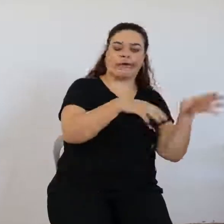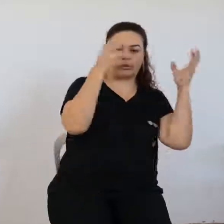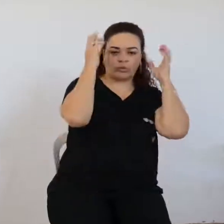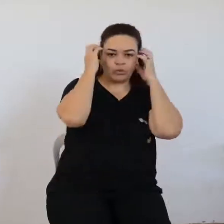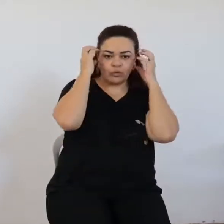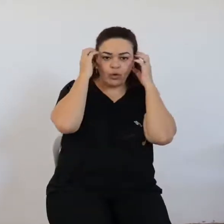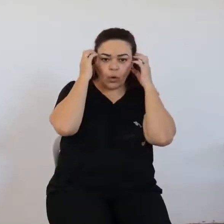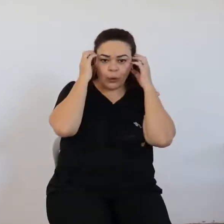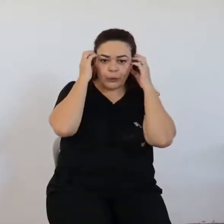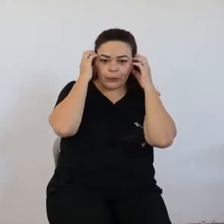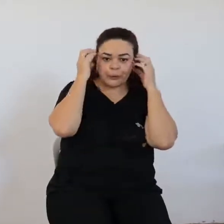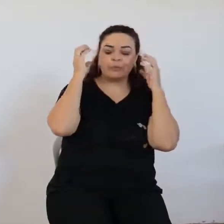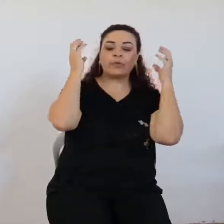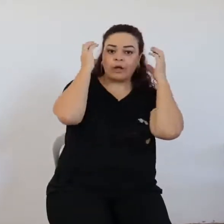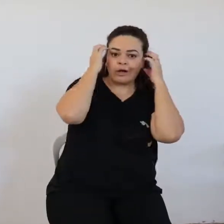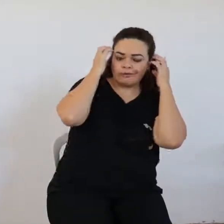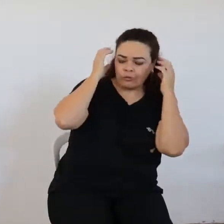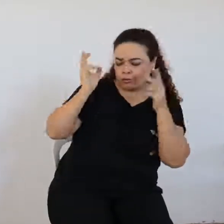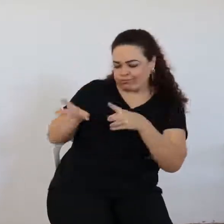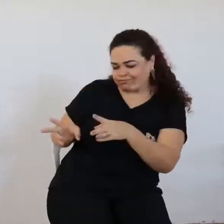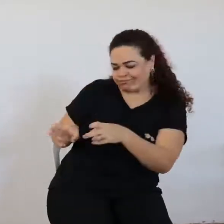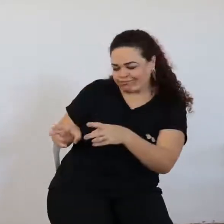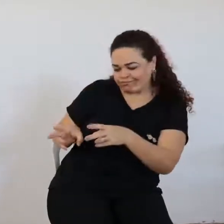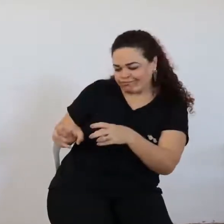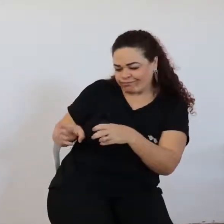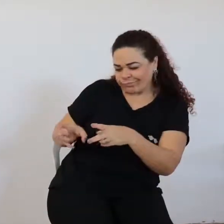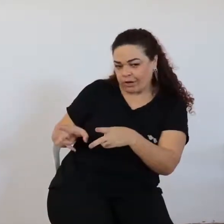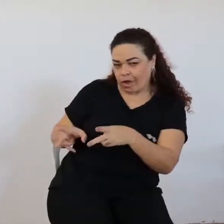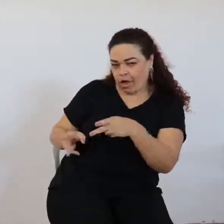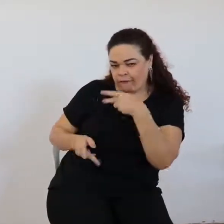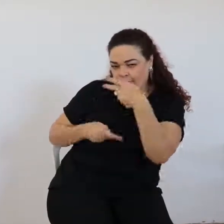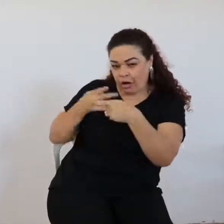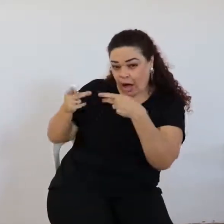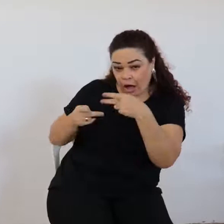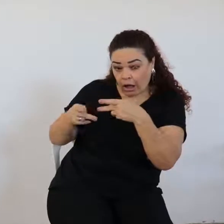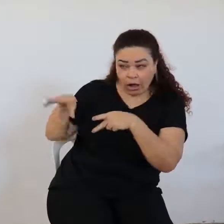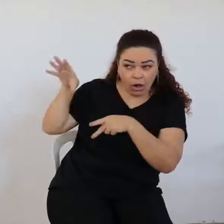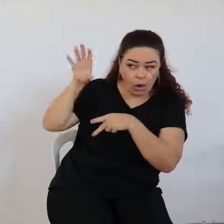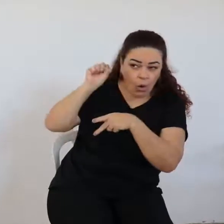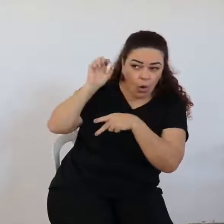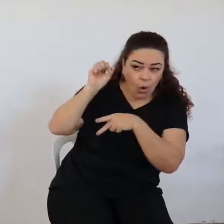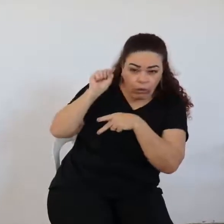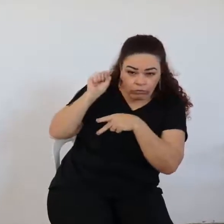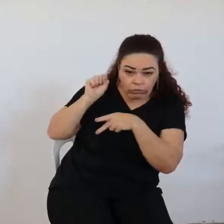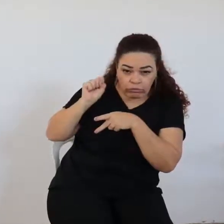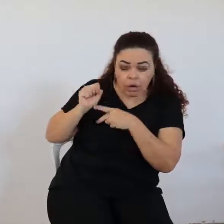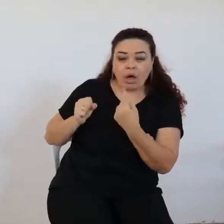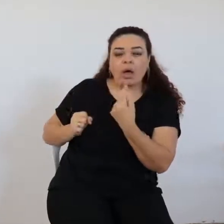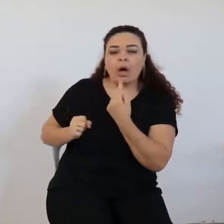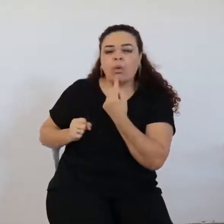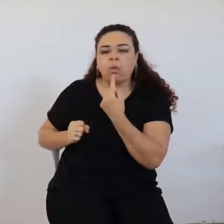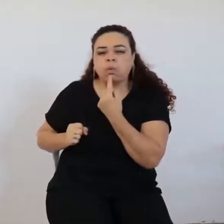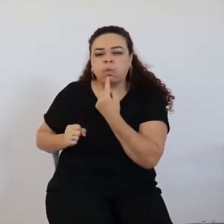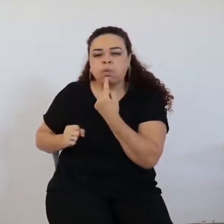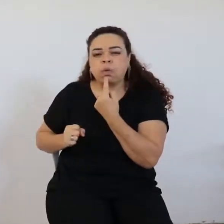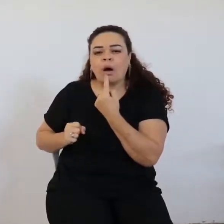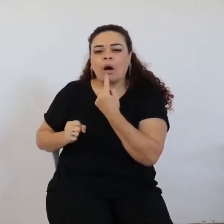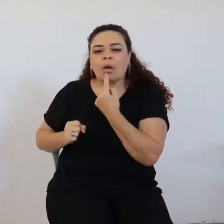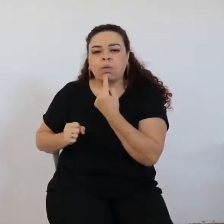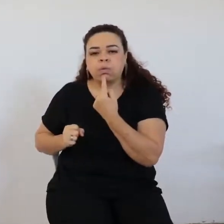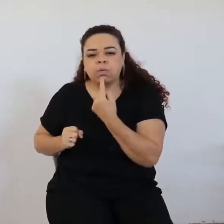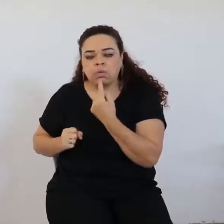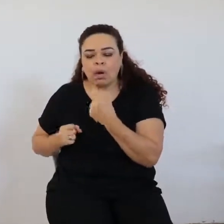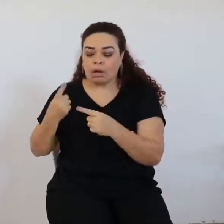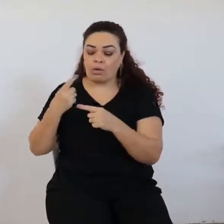ele escuta, e vai também avaliar se ele consegue soprar, né? Então às vezes a criança tem sons que é